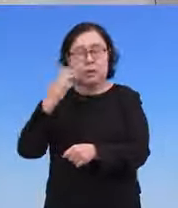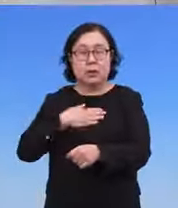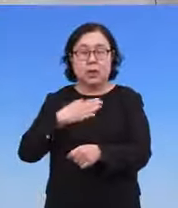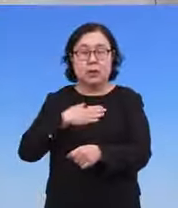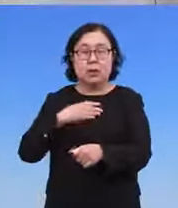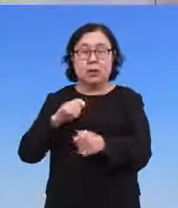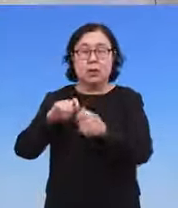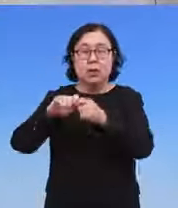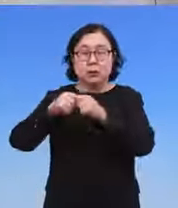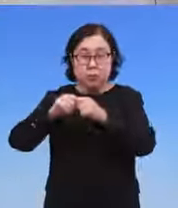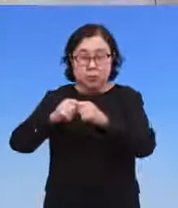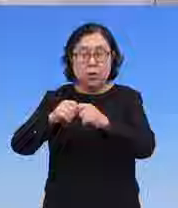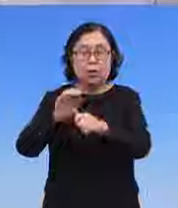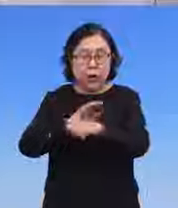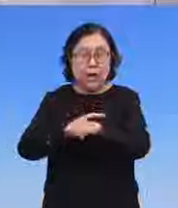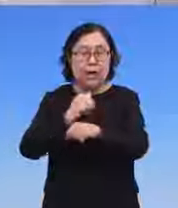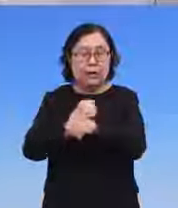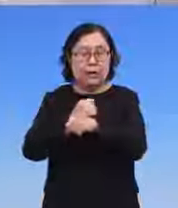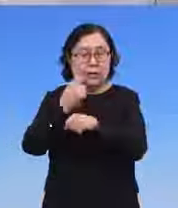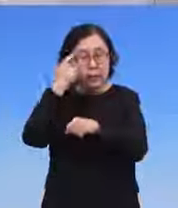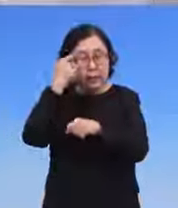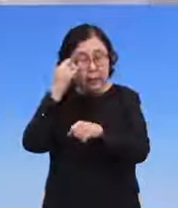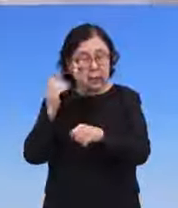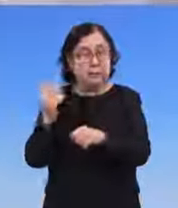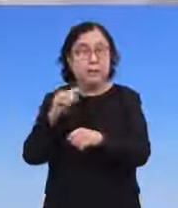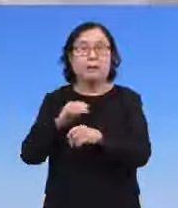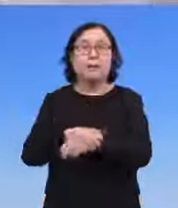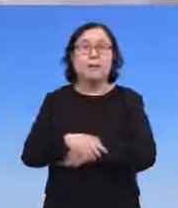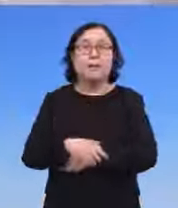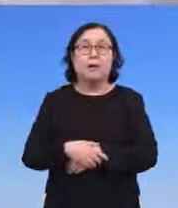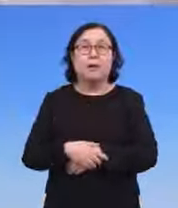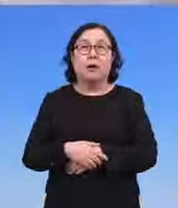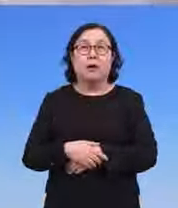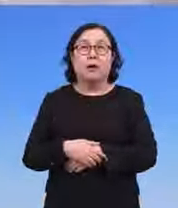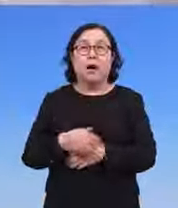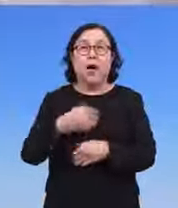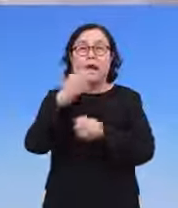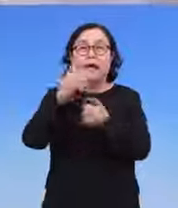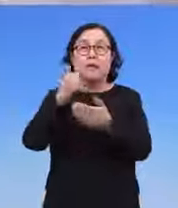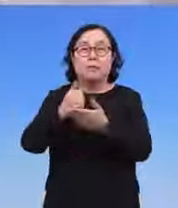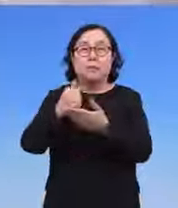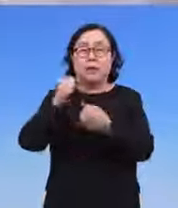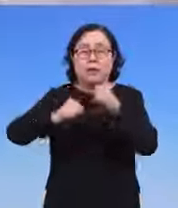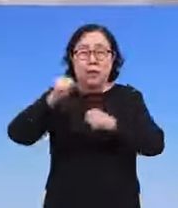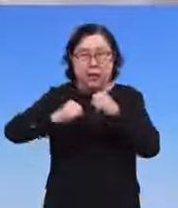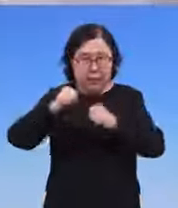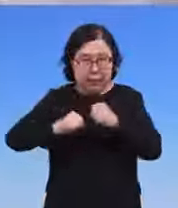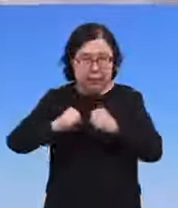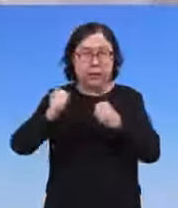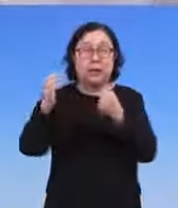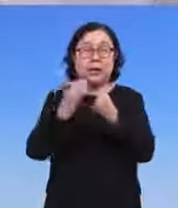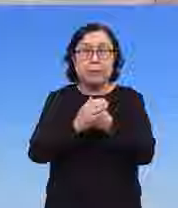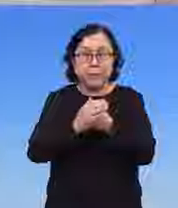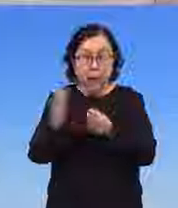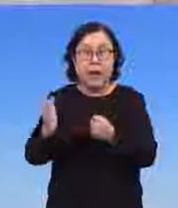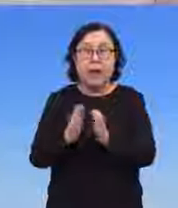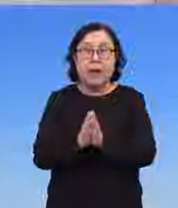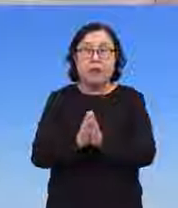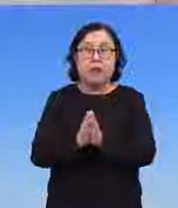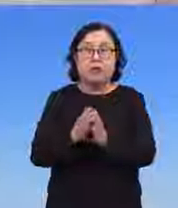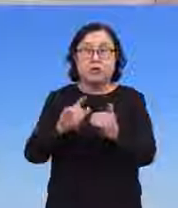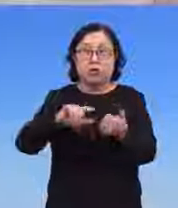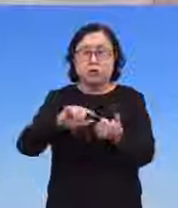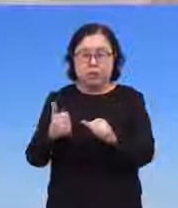분석도 맞지만 무엇보다도 하나님의 역사예요. 정말 우리가 죽기를 각오하고 시대를 섬기고 민족을 섬길 때